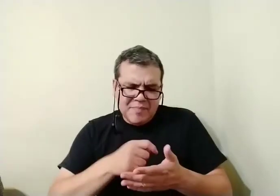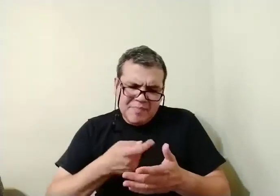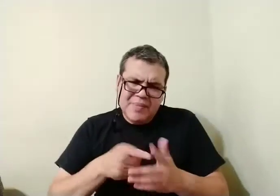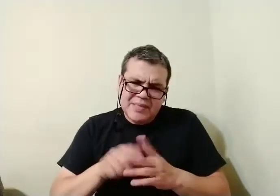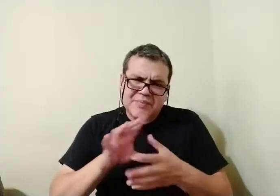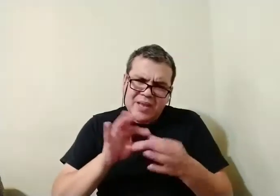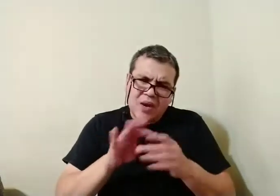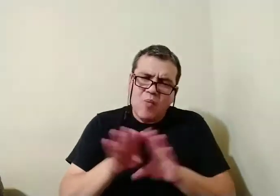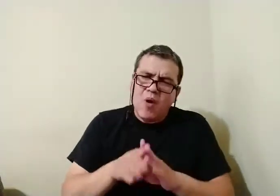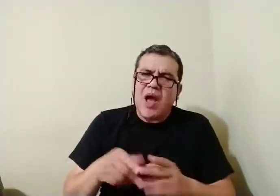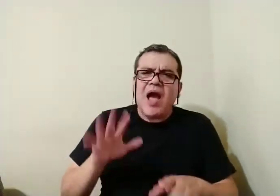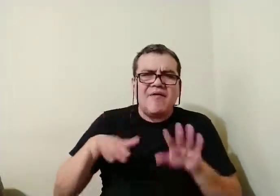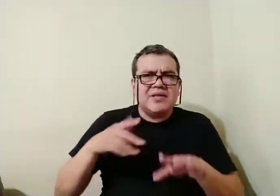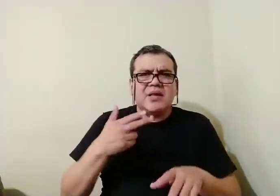historia de la iglesia.